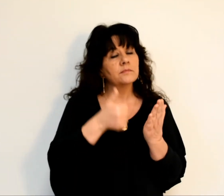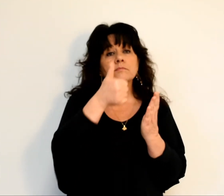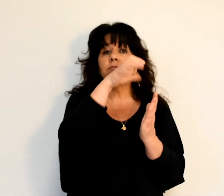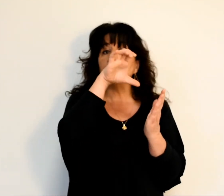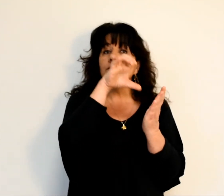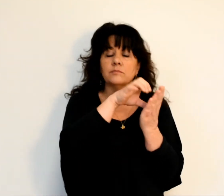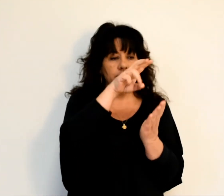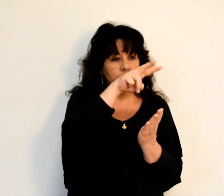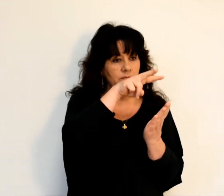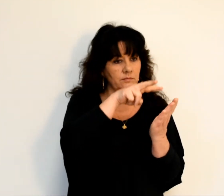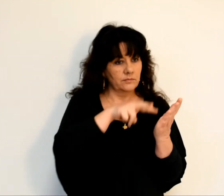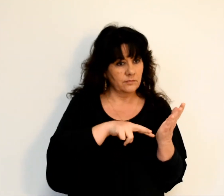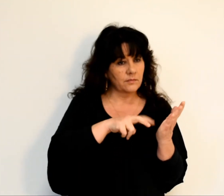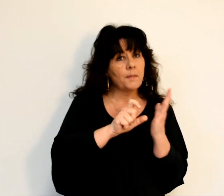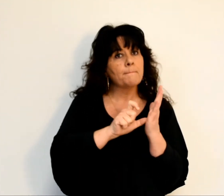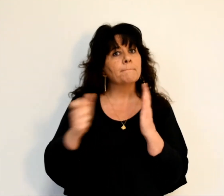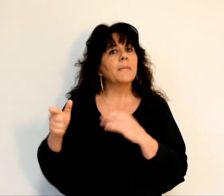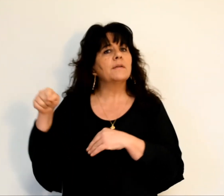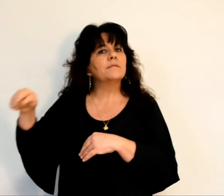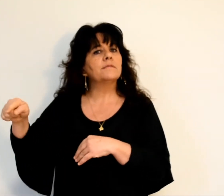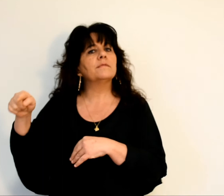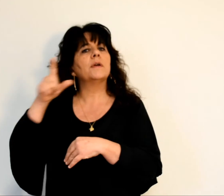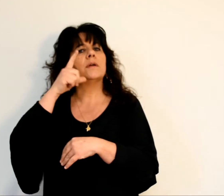le sens, et l'on pouvait comprendre.